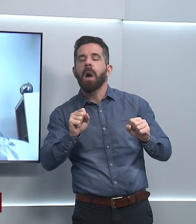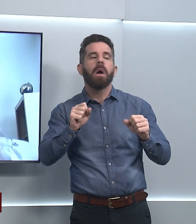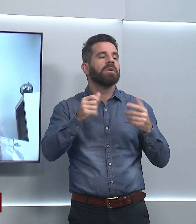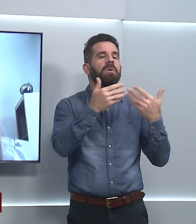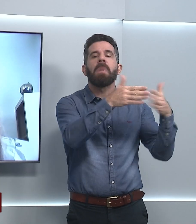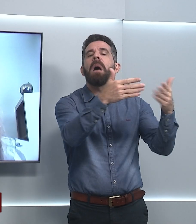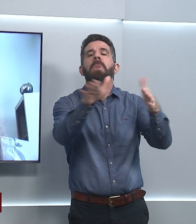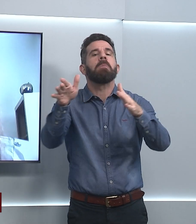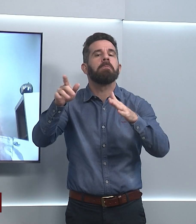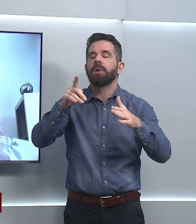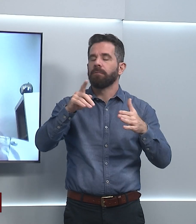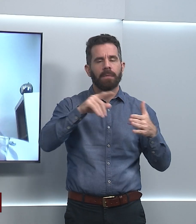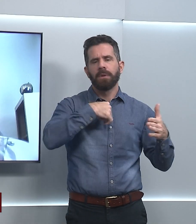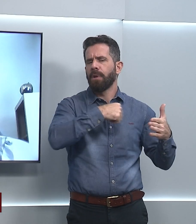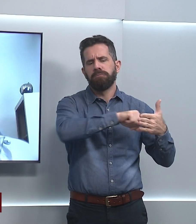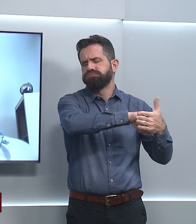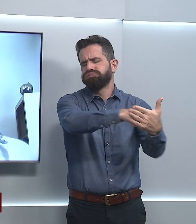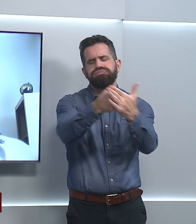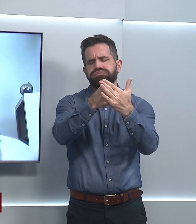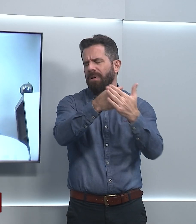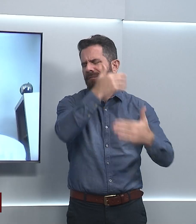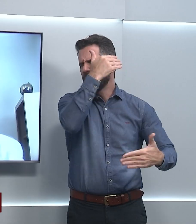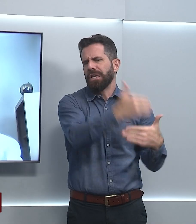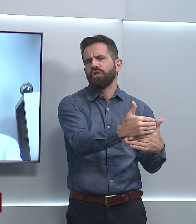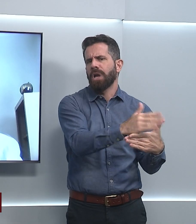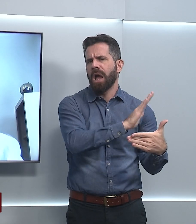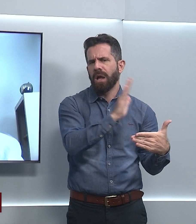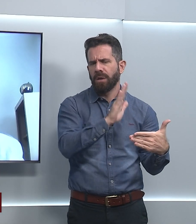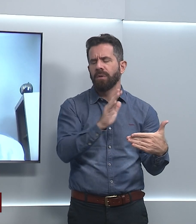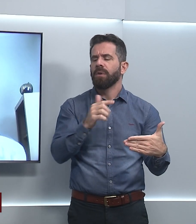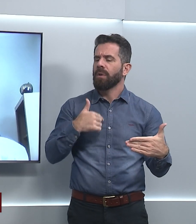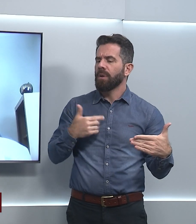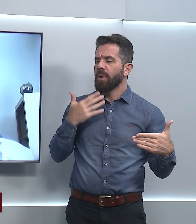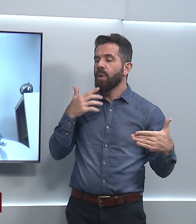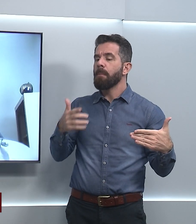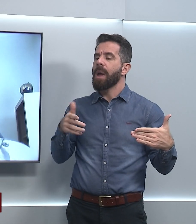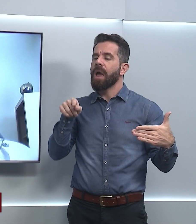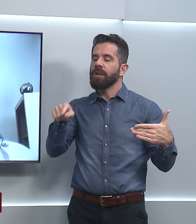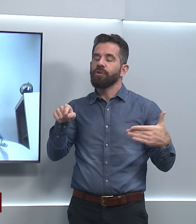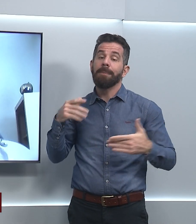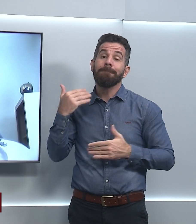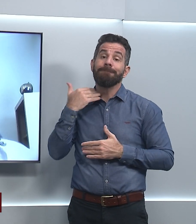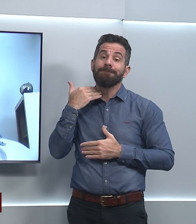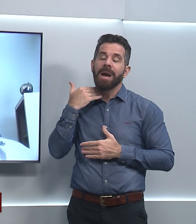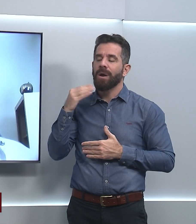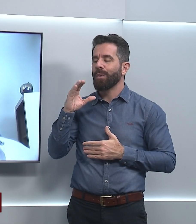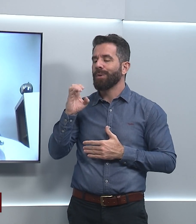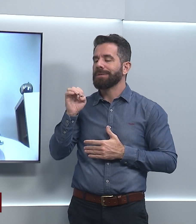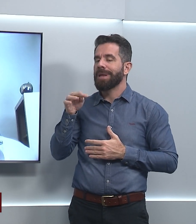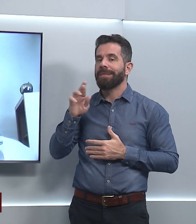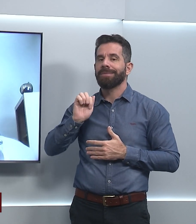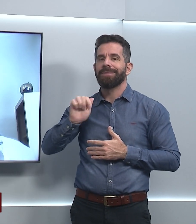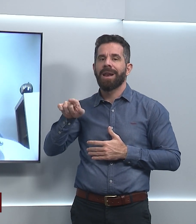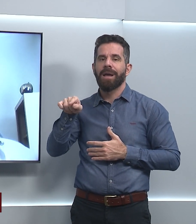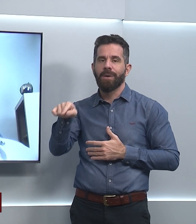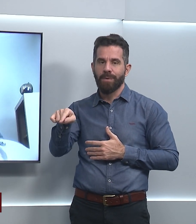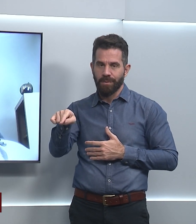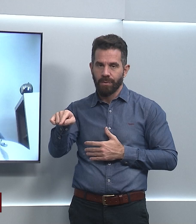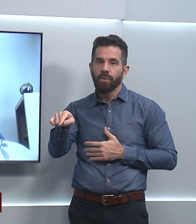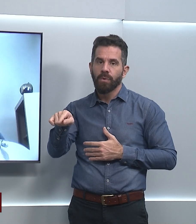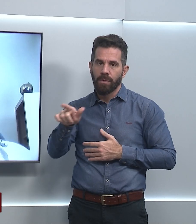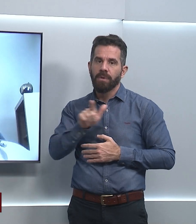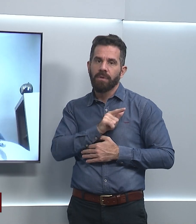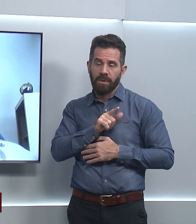bancos abram qualquer crédito com o seu nome. Então, isso vai ser uma ferramenta muito importante,